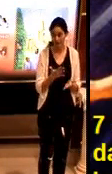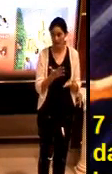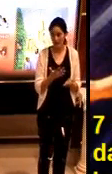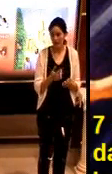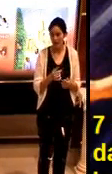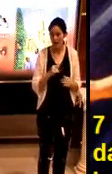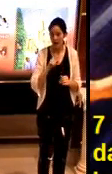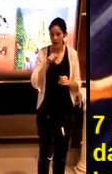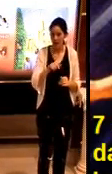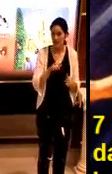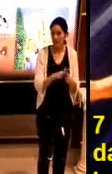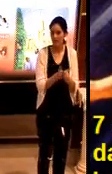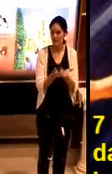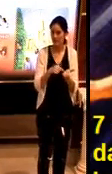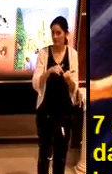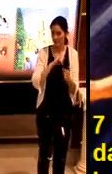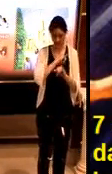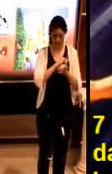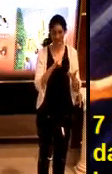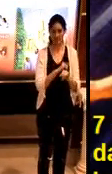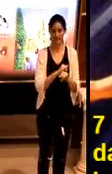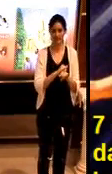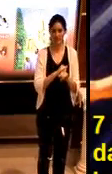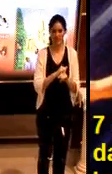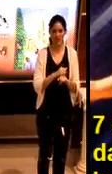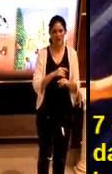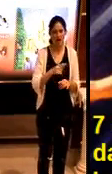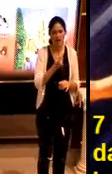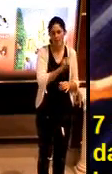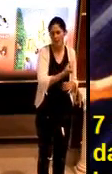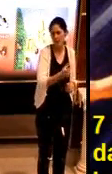dice, no dice nada el Nuevo Testamento del sábado.